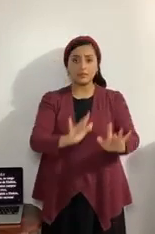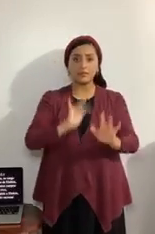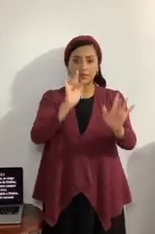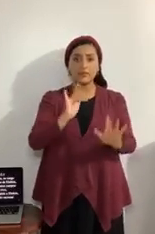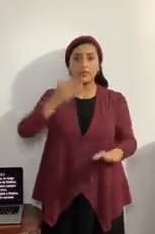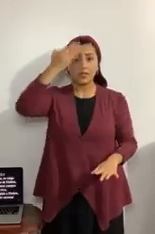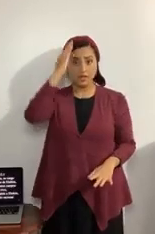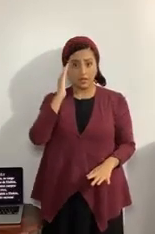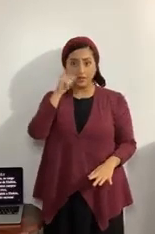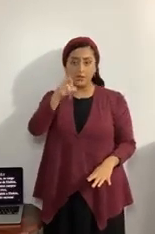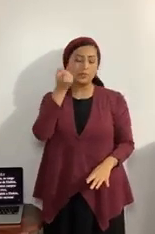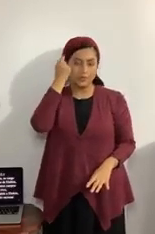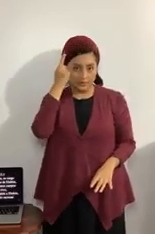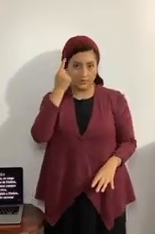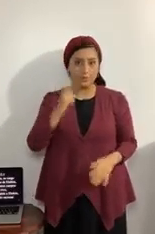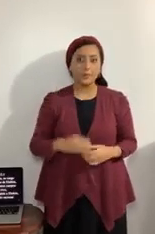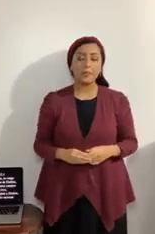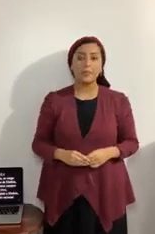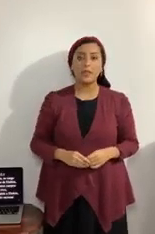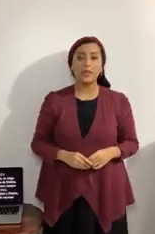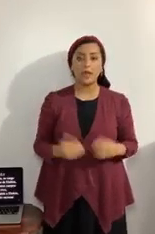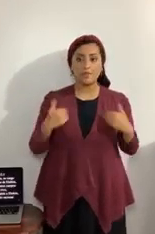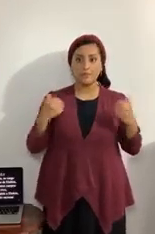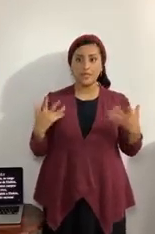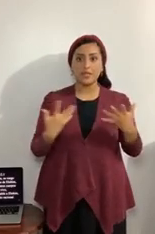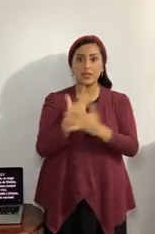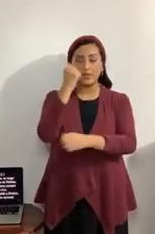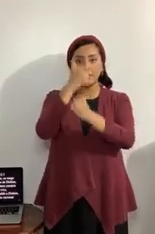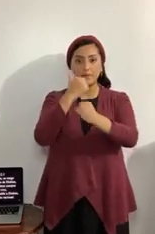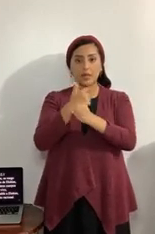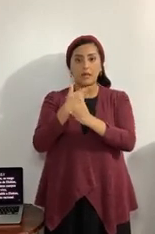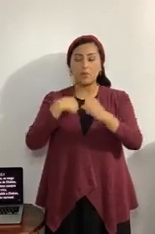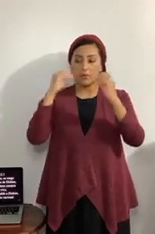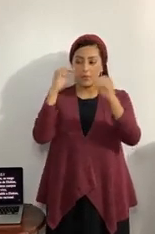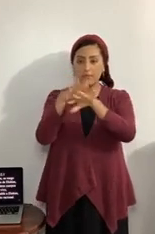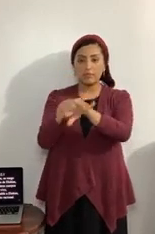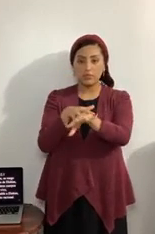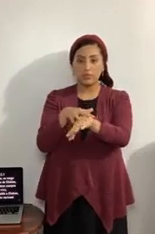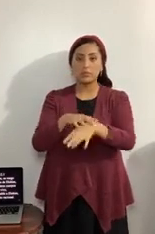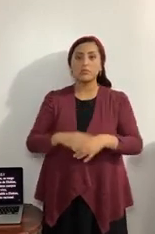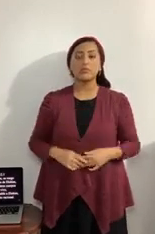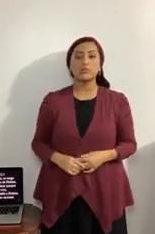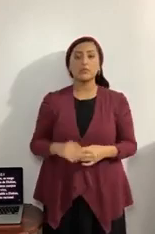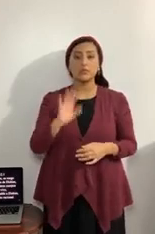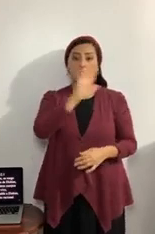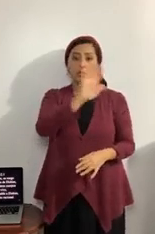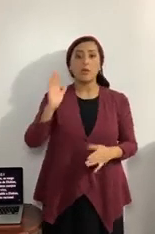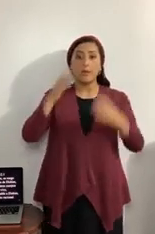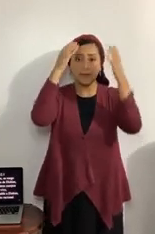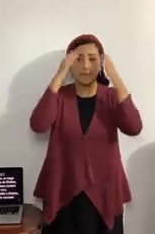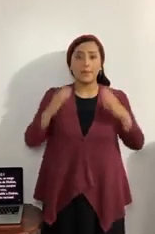se entienda, porque hay que entender que hay hermanos que están naciendo. Aleluya. Que presentéis vuestros cuerpos en sacrificio